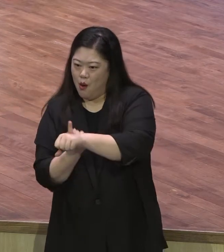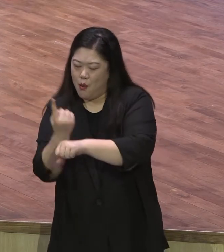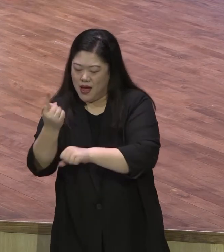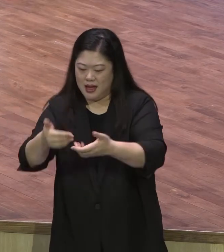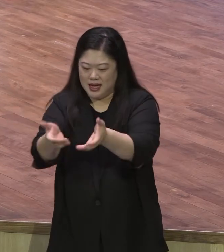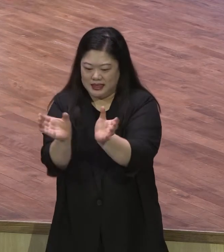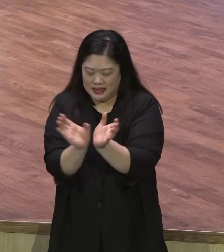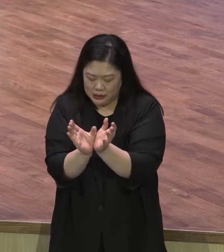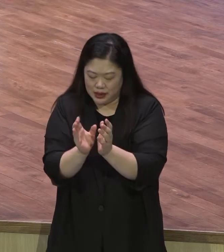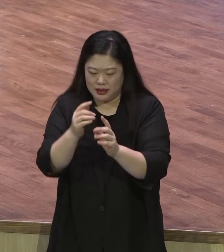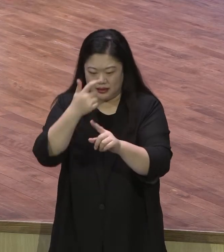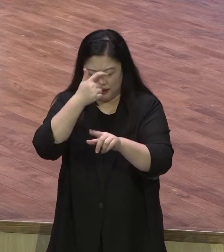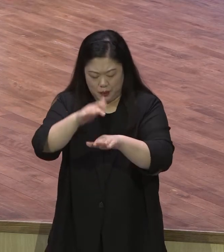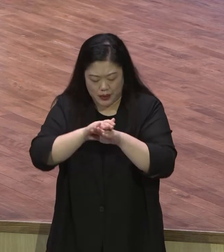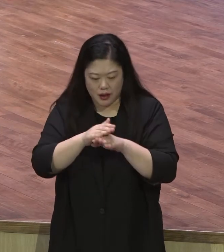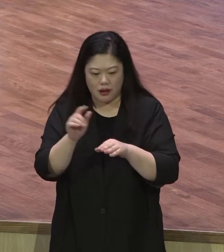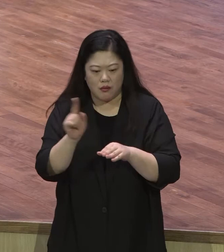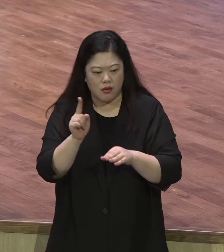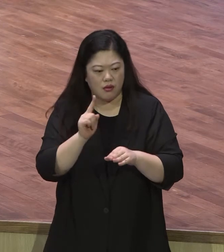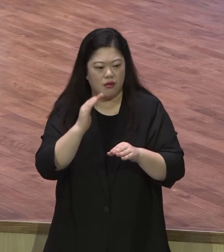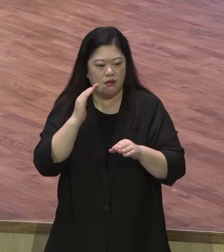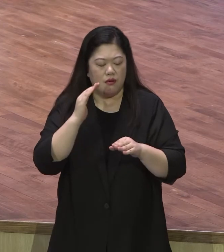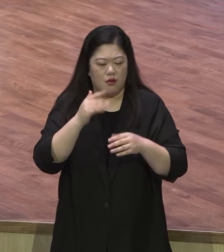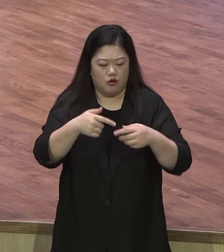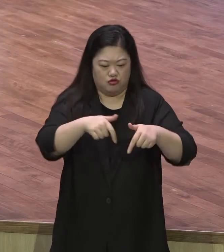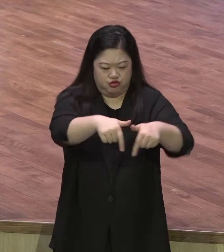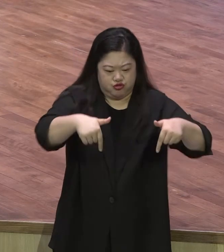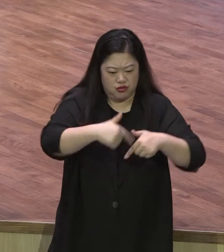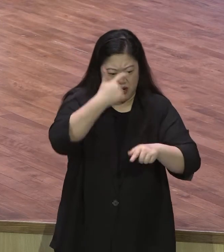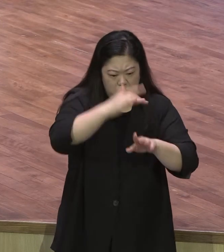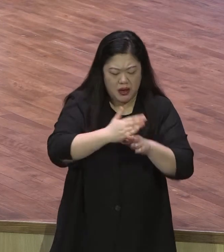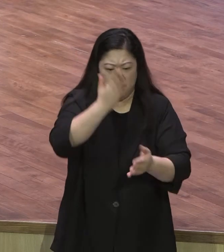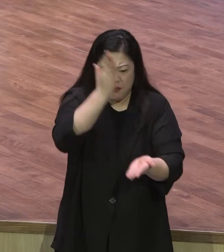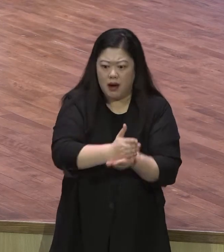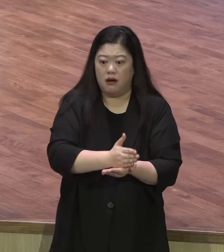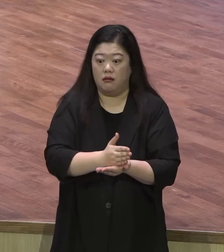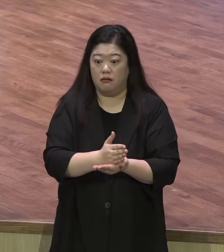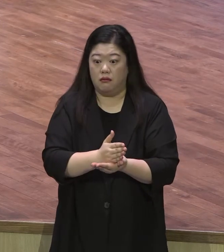절대 못하게끔 이렇게 세밀하게 그렇게 제재를 하더라고요